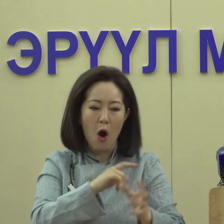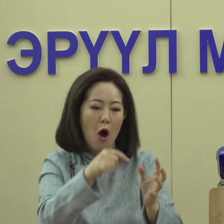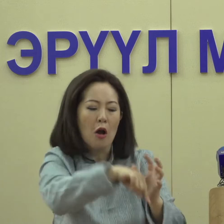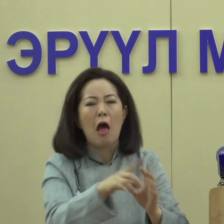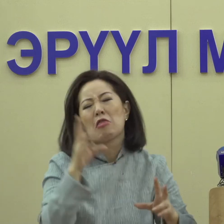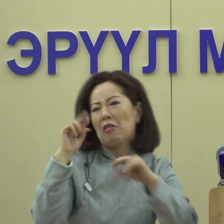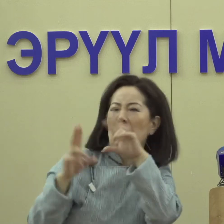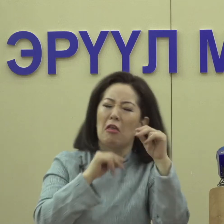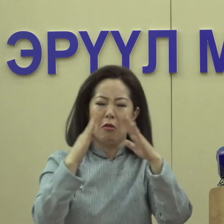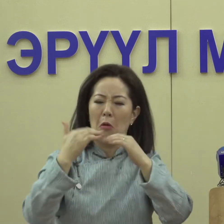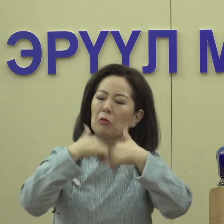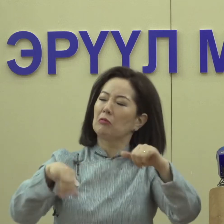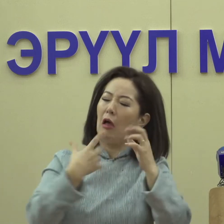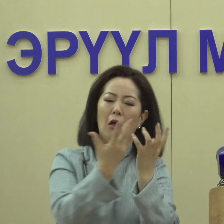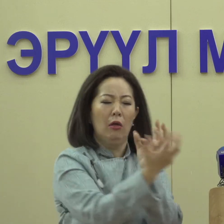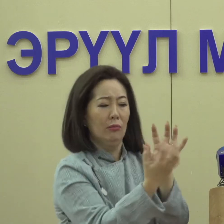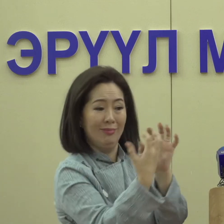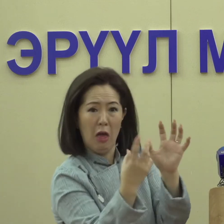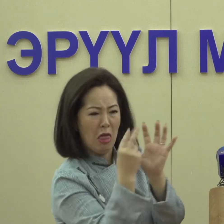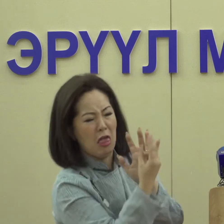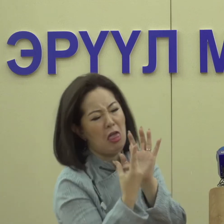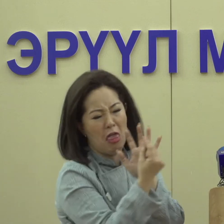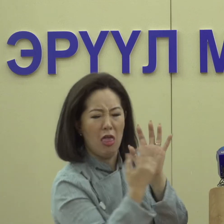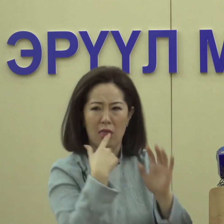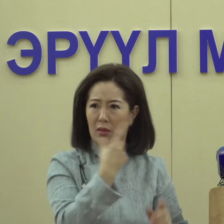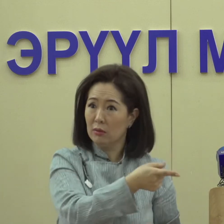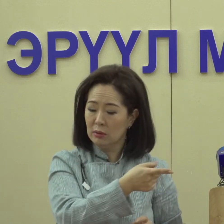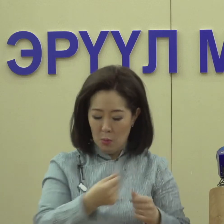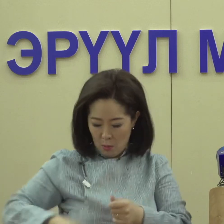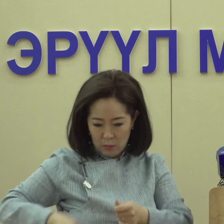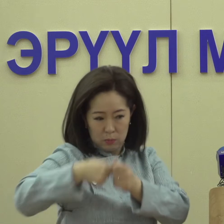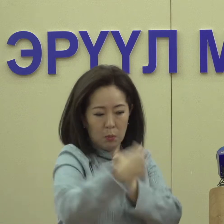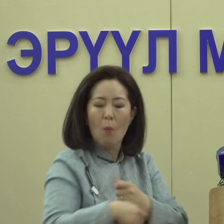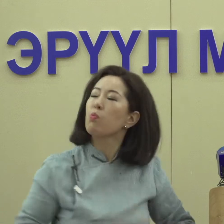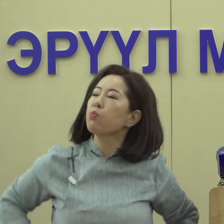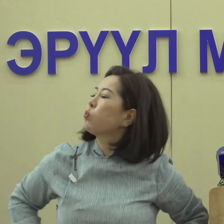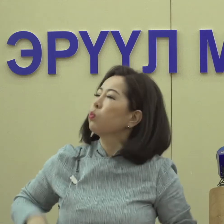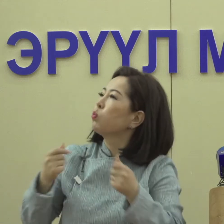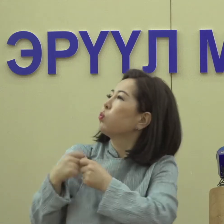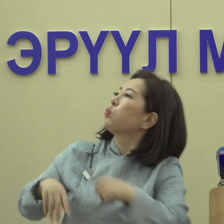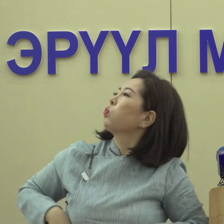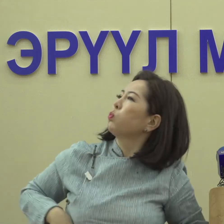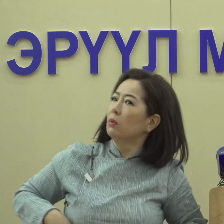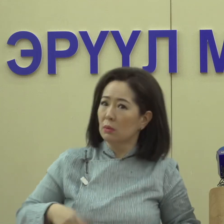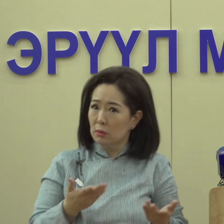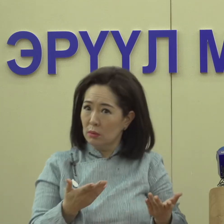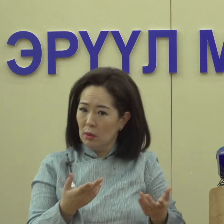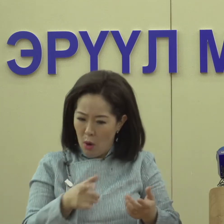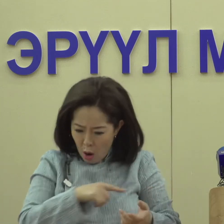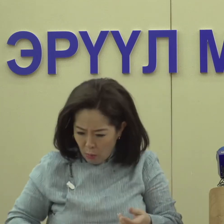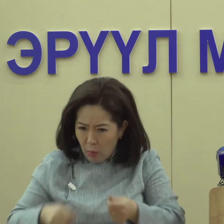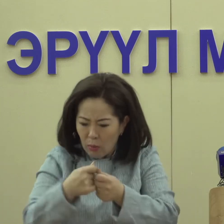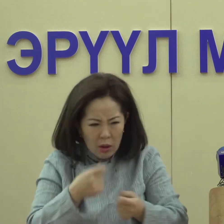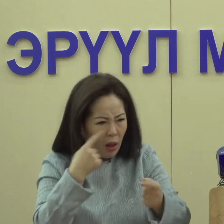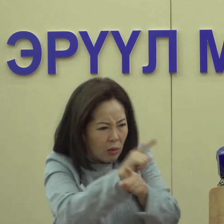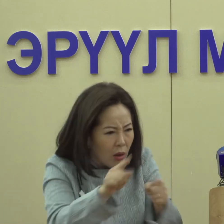зүй зохисгүй үйлдэлүүд гаргаж байгаас гадна зардал одоо мөнгөө төлөхгүй гэдэг энэ зөрчлүүд бол өдөр